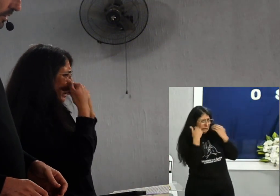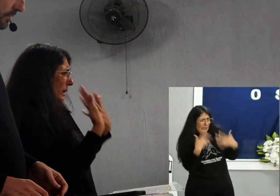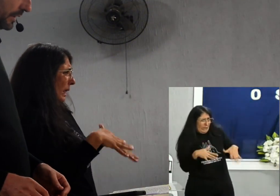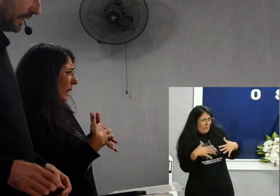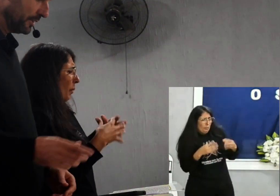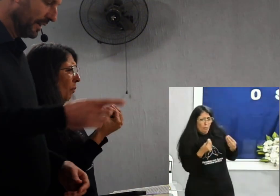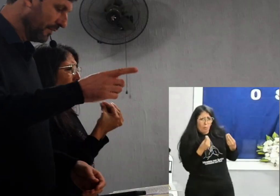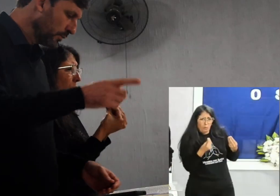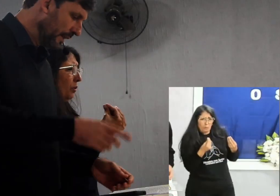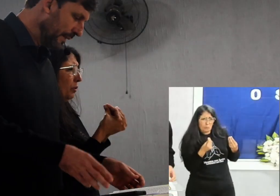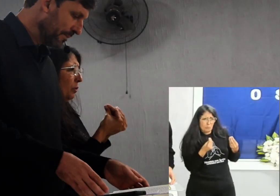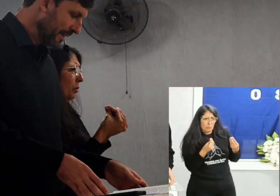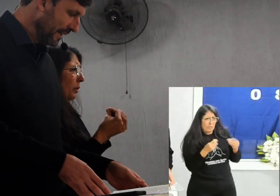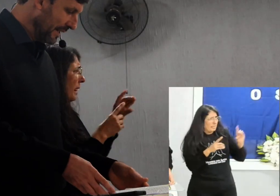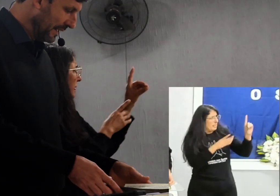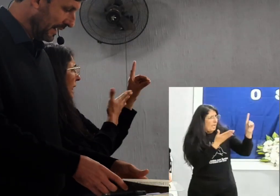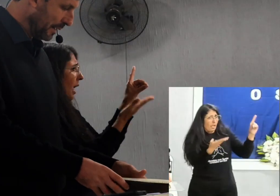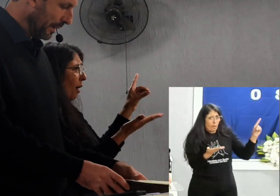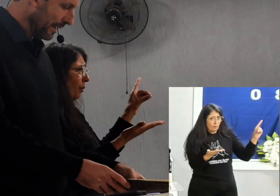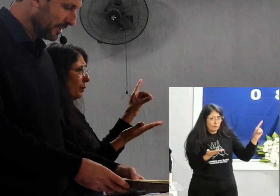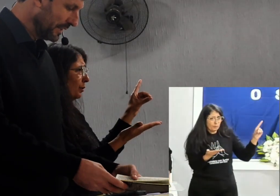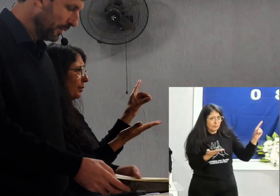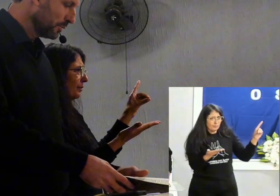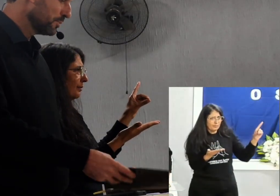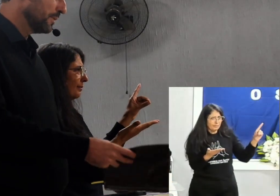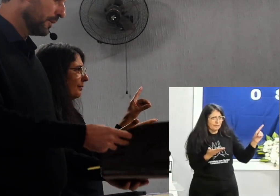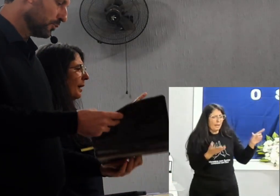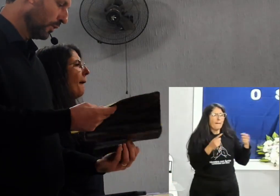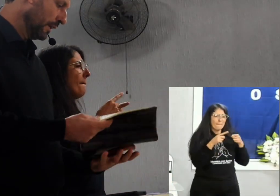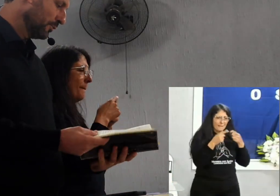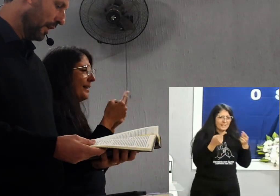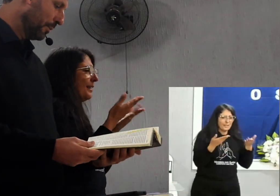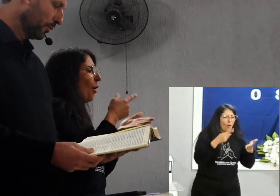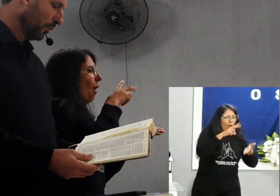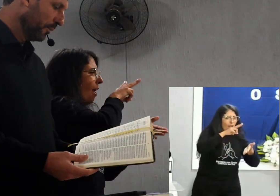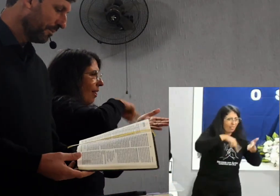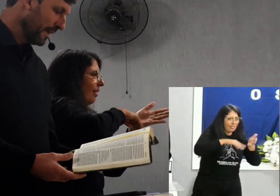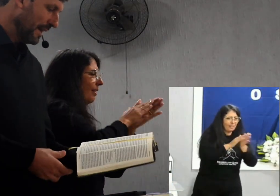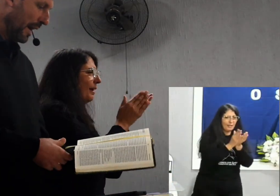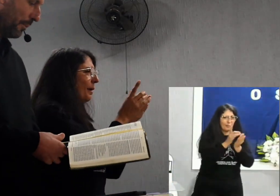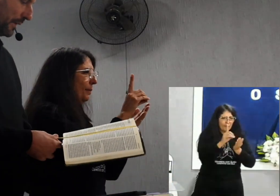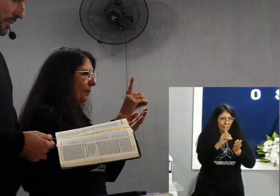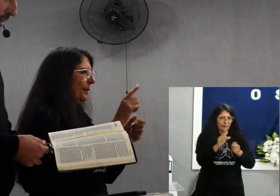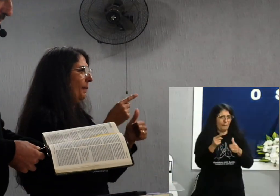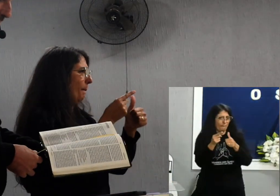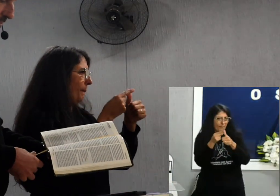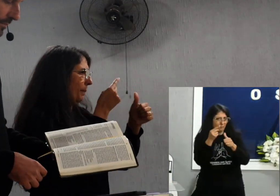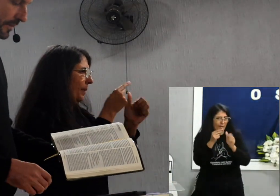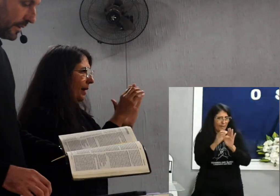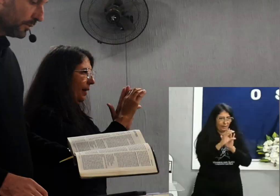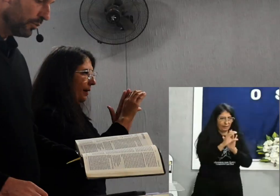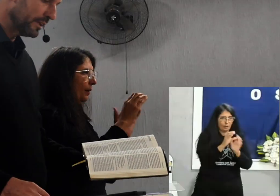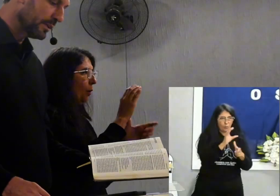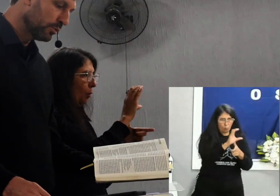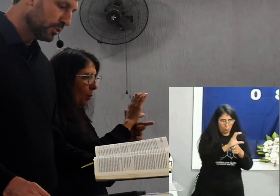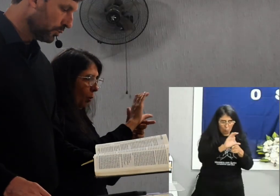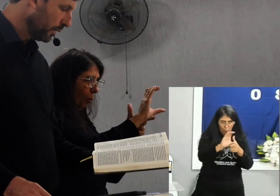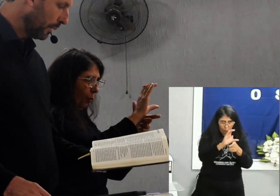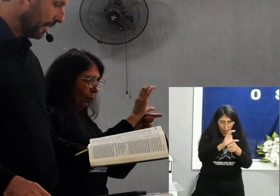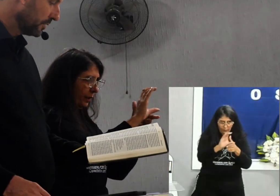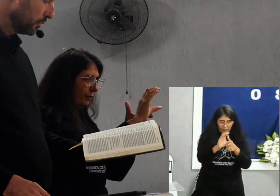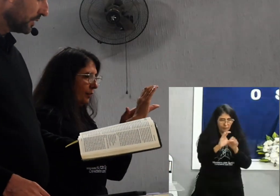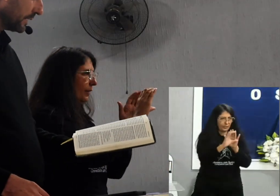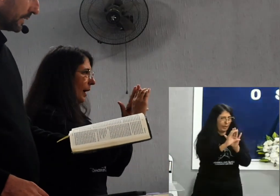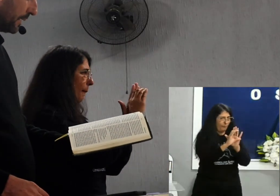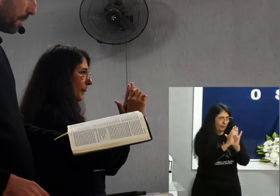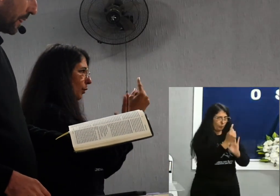para uma divindade. Vamos ler a palavra de Deus. 1 Coríntios, no capítulo 1, a partir do versículo 18.